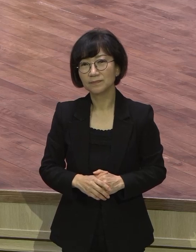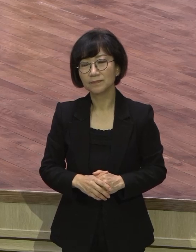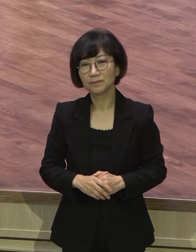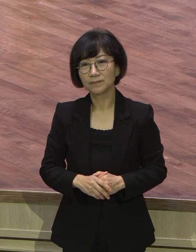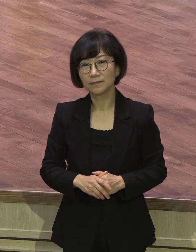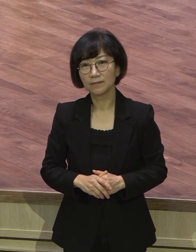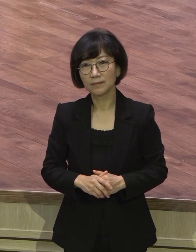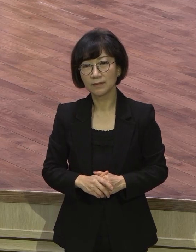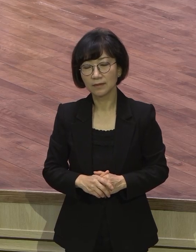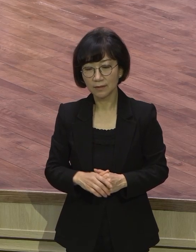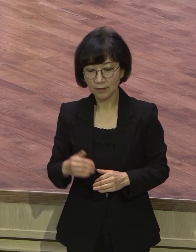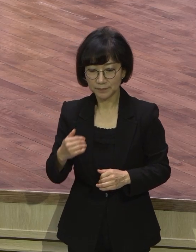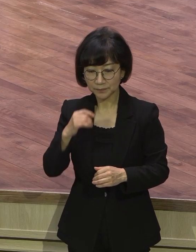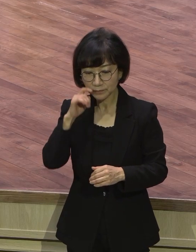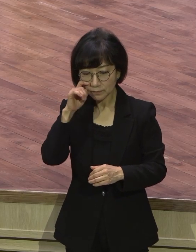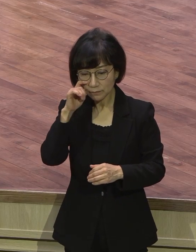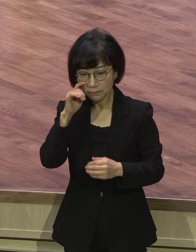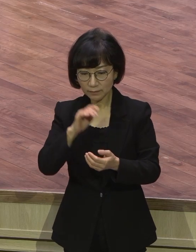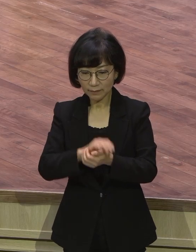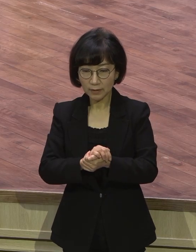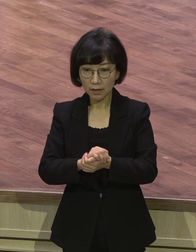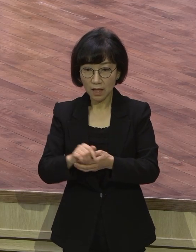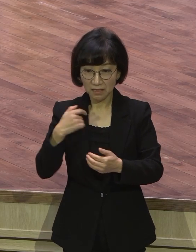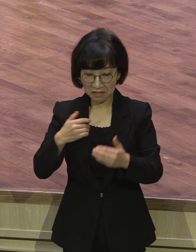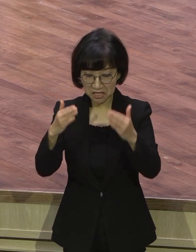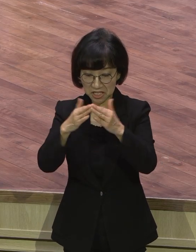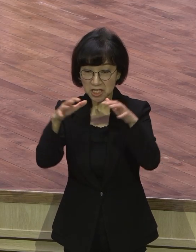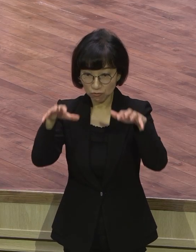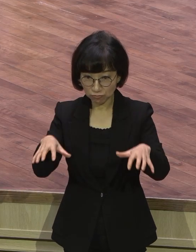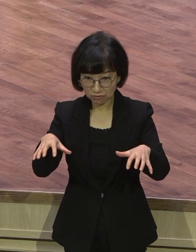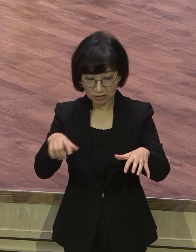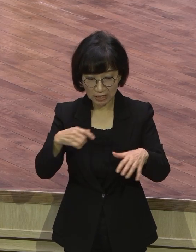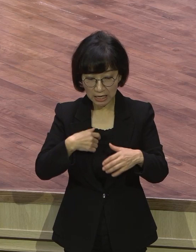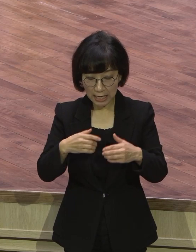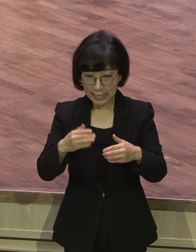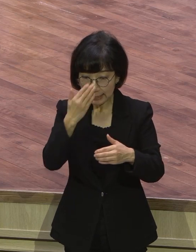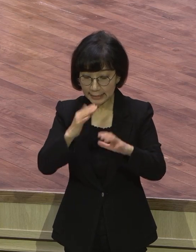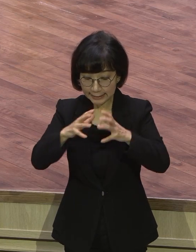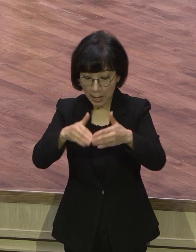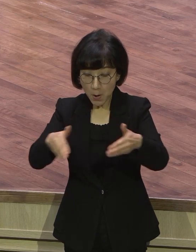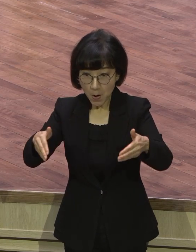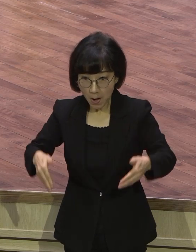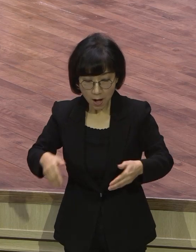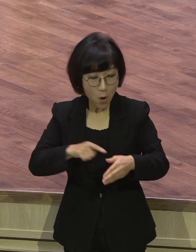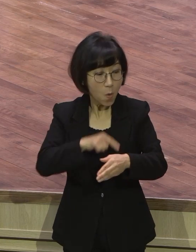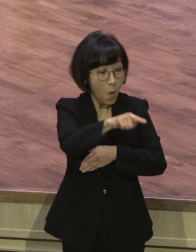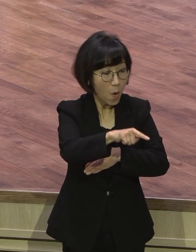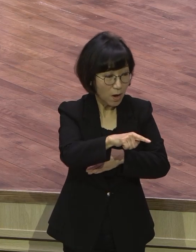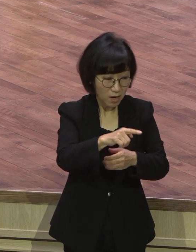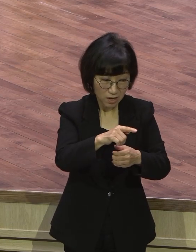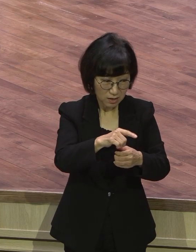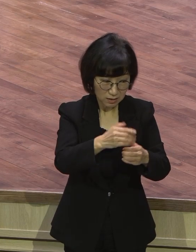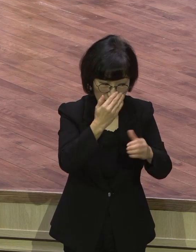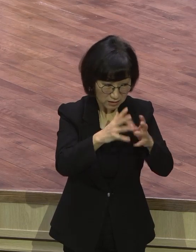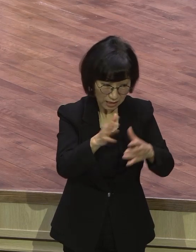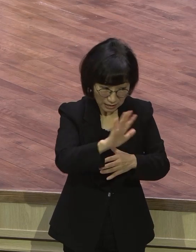내 웃을 사랑하고 내 웃을 미워하라 이렇게 된 겁니다. 그러니까 이방인들은 전부 원수라고 원수